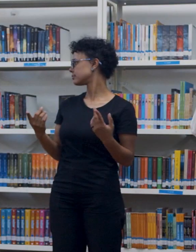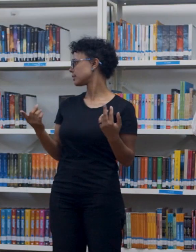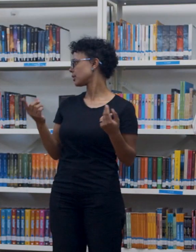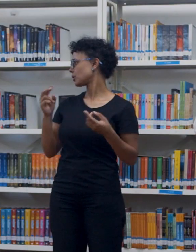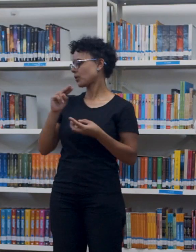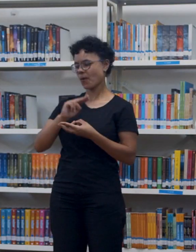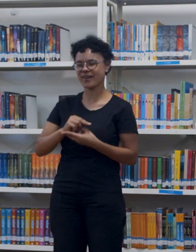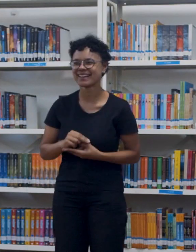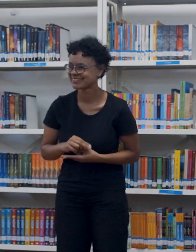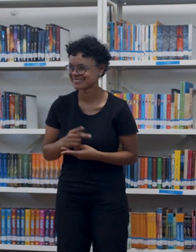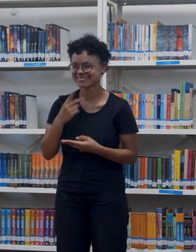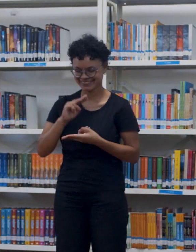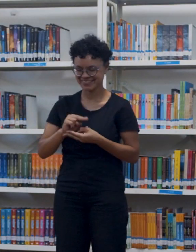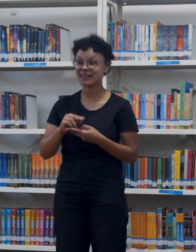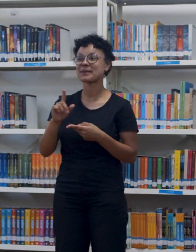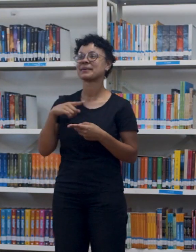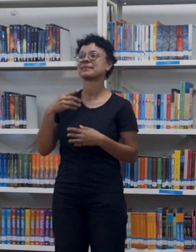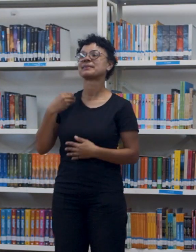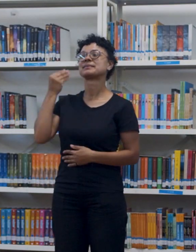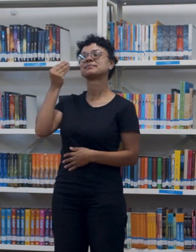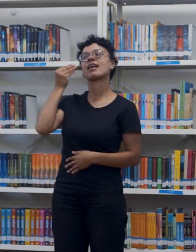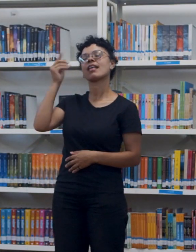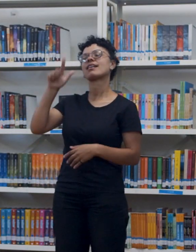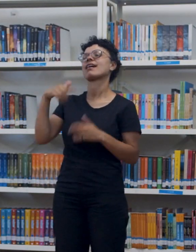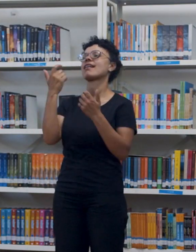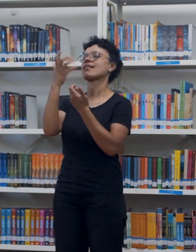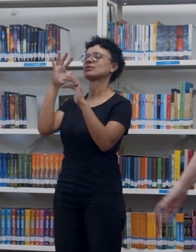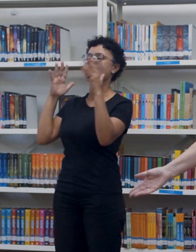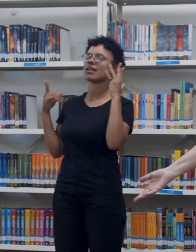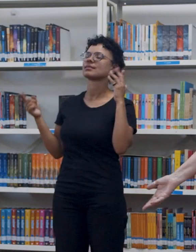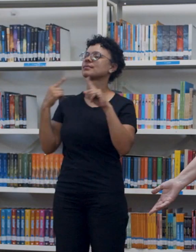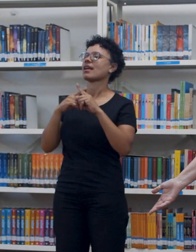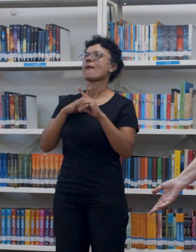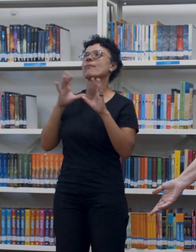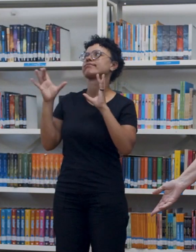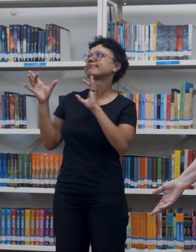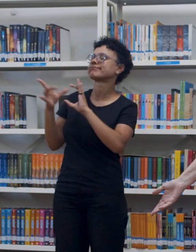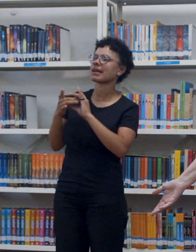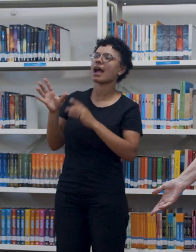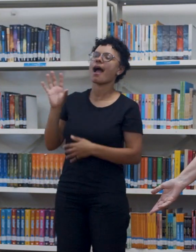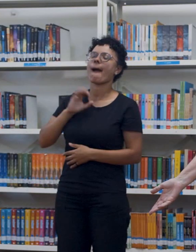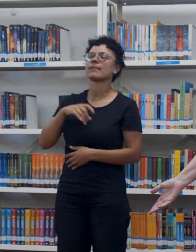Agora, o meu viver está aqui, na cabeça. Eu tenho muita conexão,